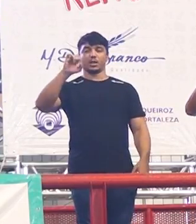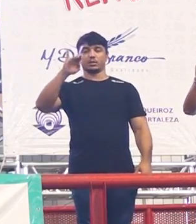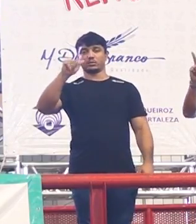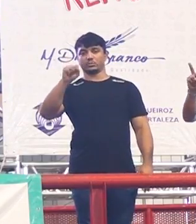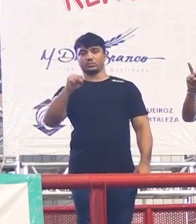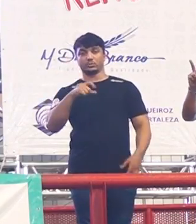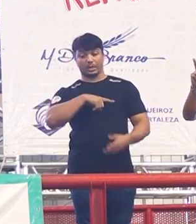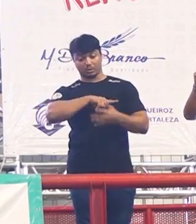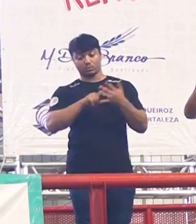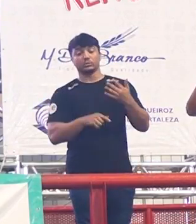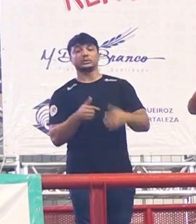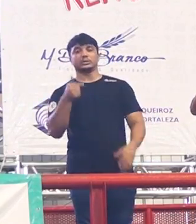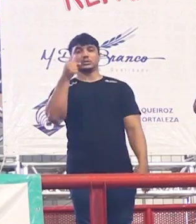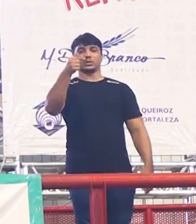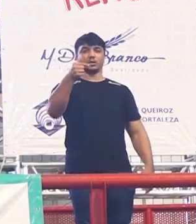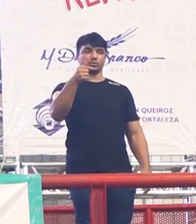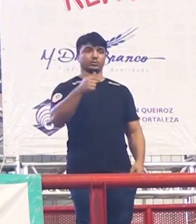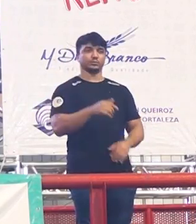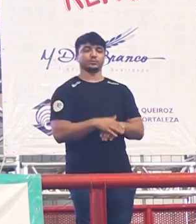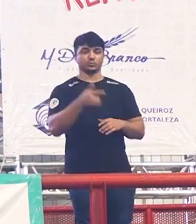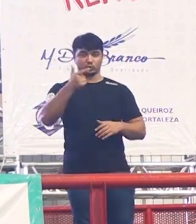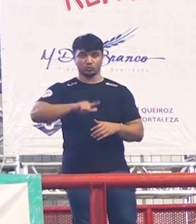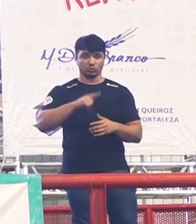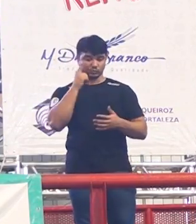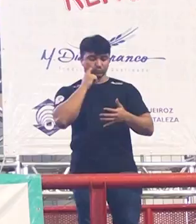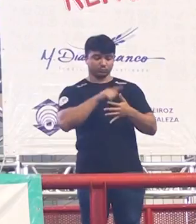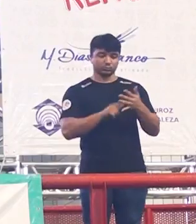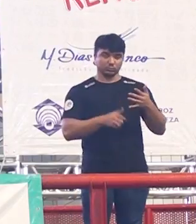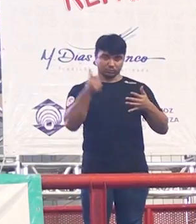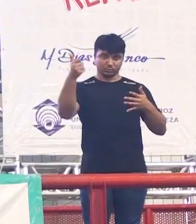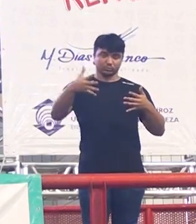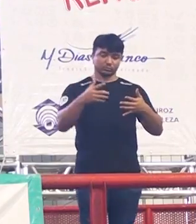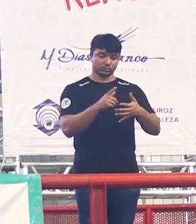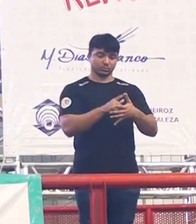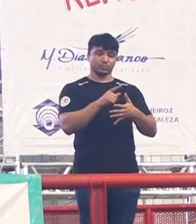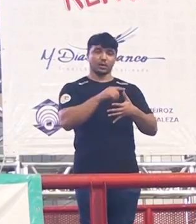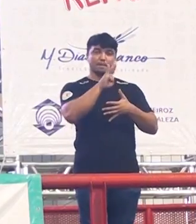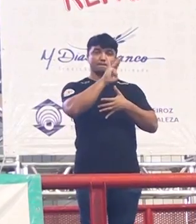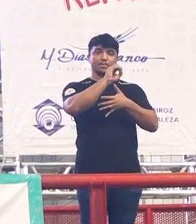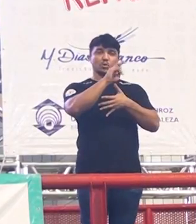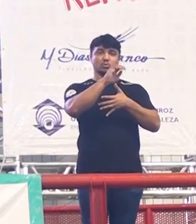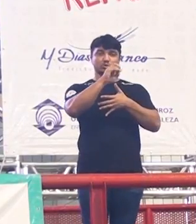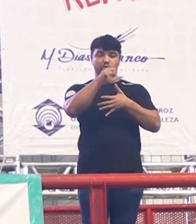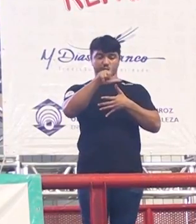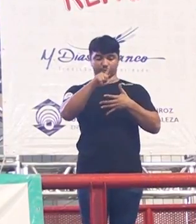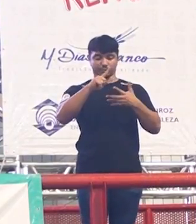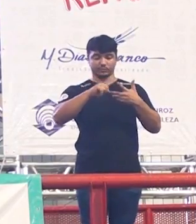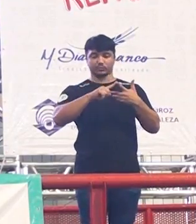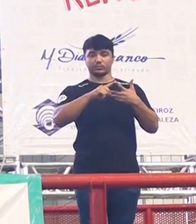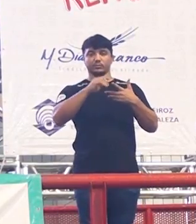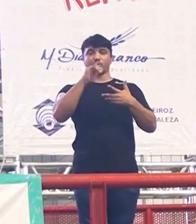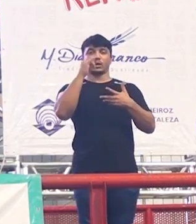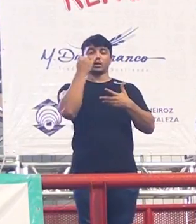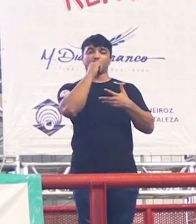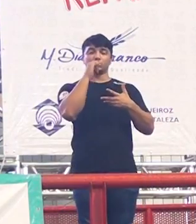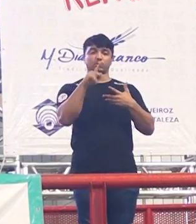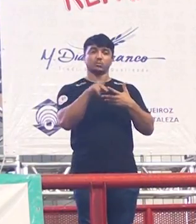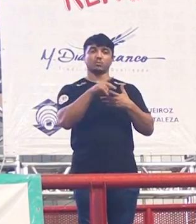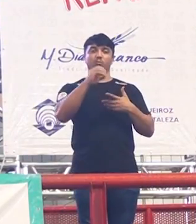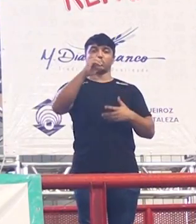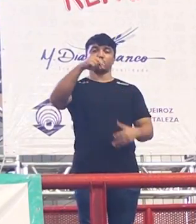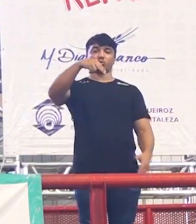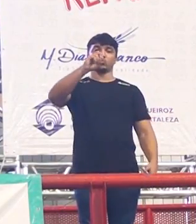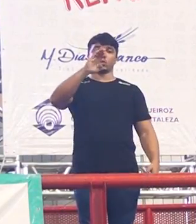7 tipos de fontes de energia. Eu vou dizer de novo e aí eu vou começar a explicar uma por uma. Biocombustível, energia